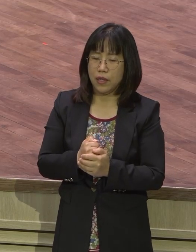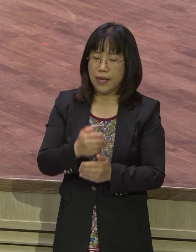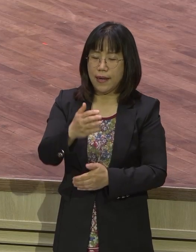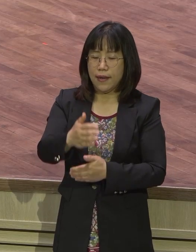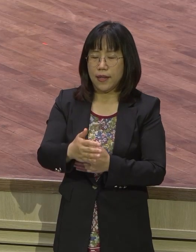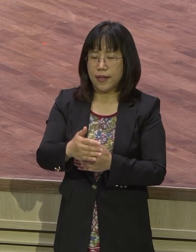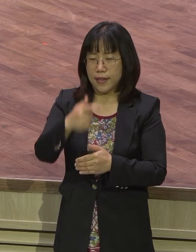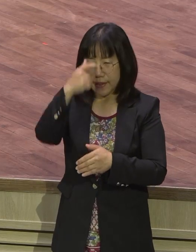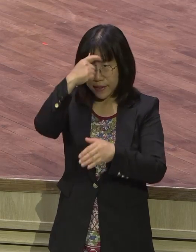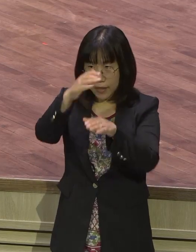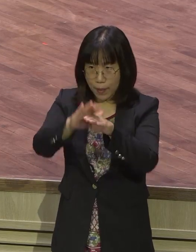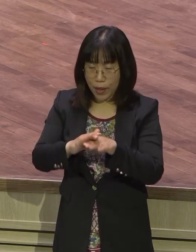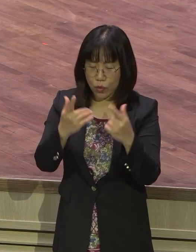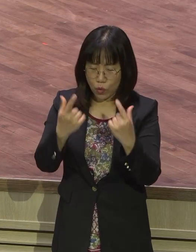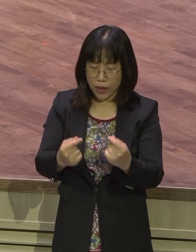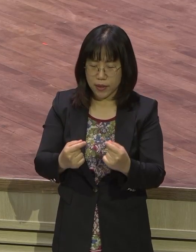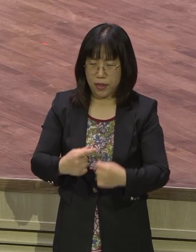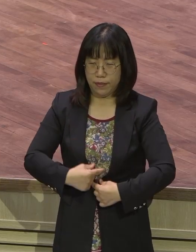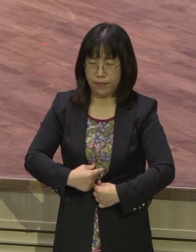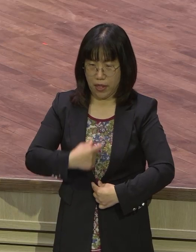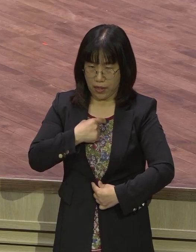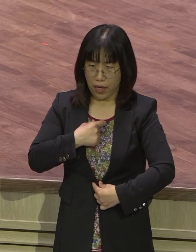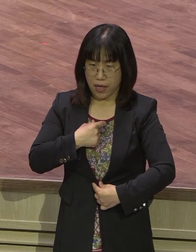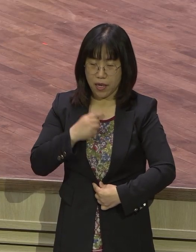화장하시고 예배 드리세요